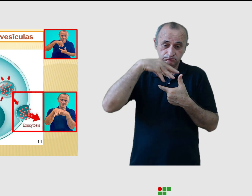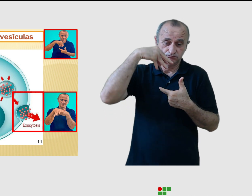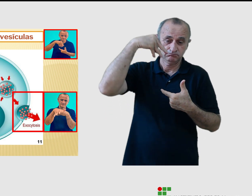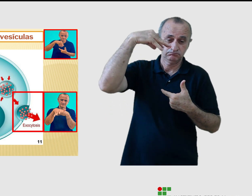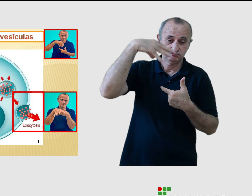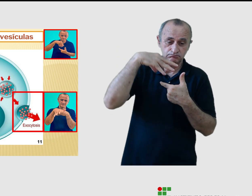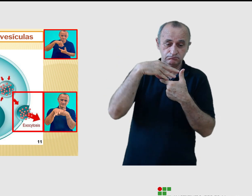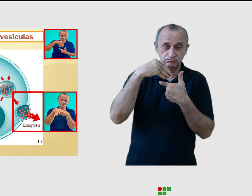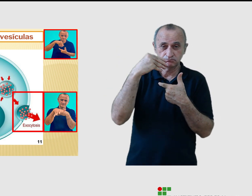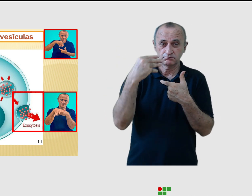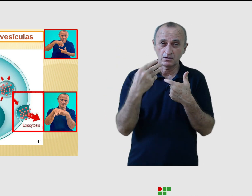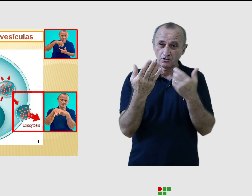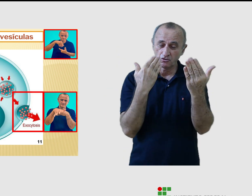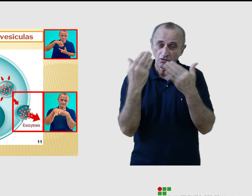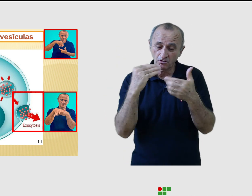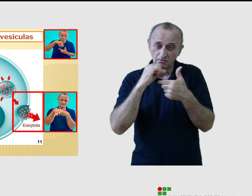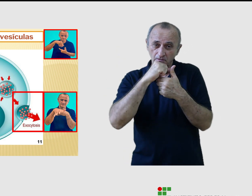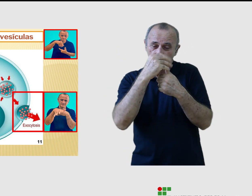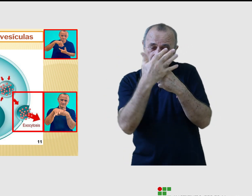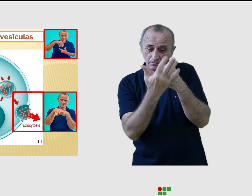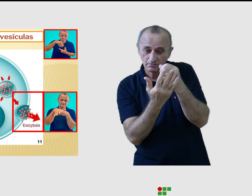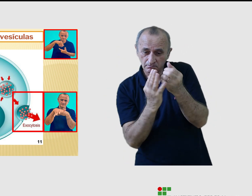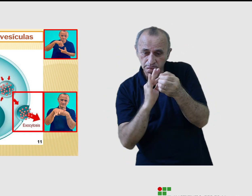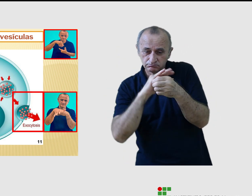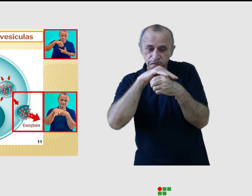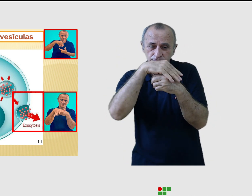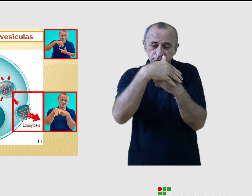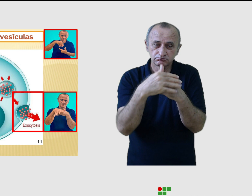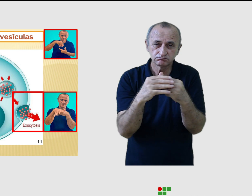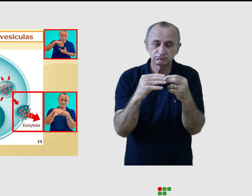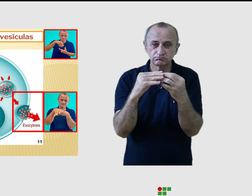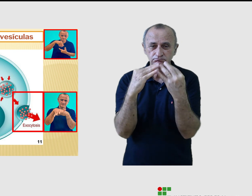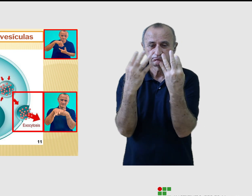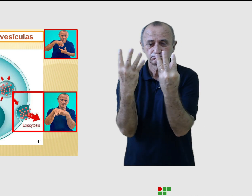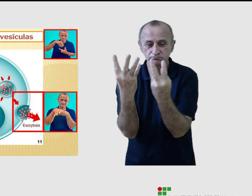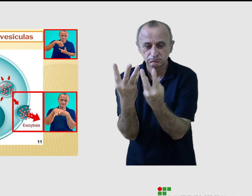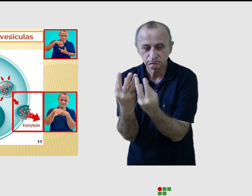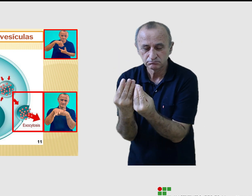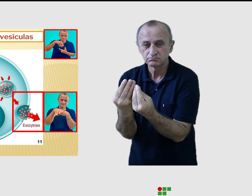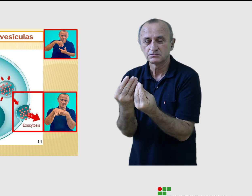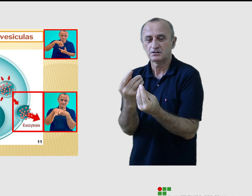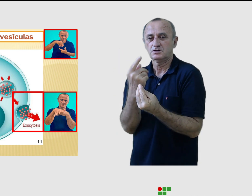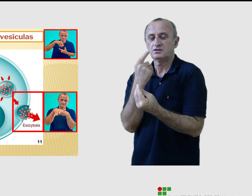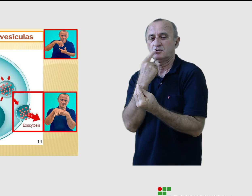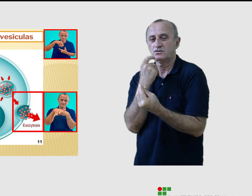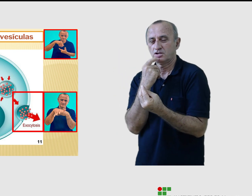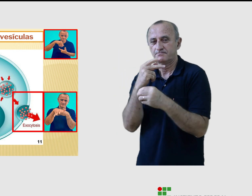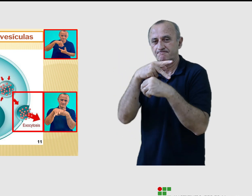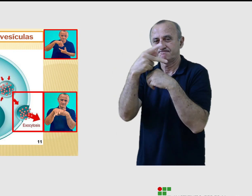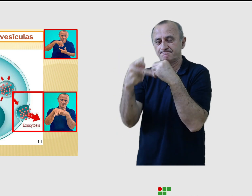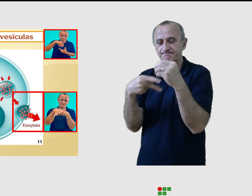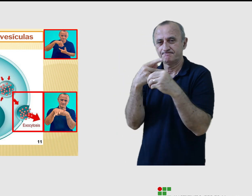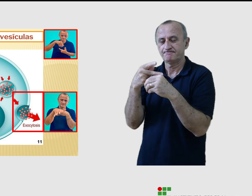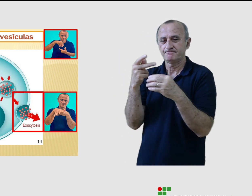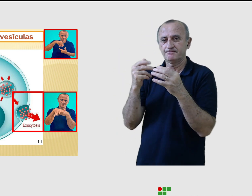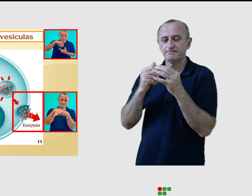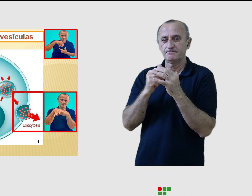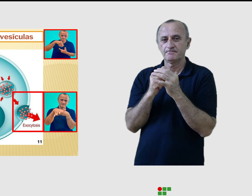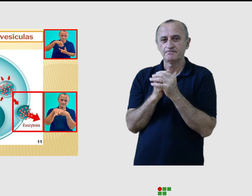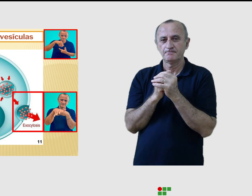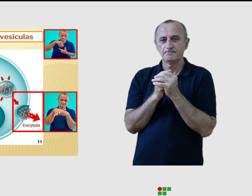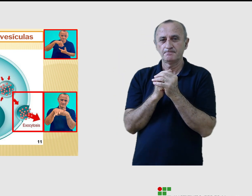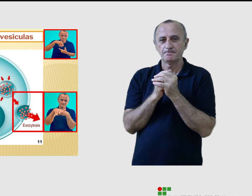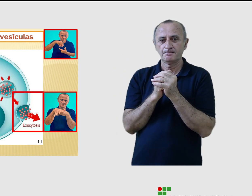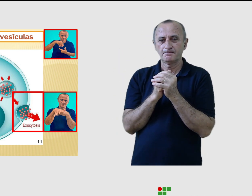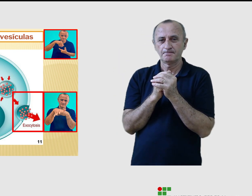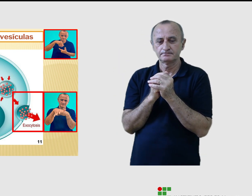Para isso, há também formação de vesículas que se fundem à membrana plasmática, eliminando